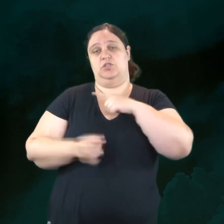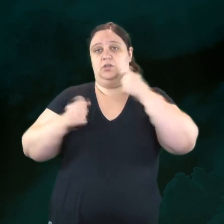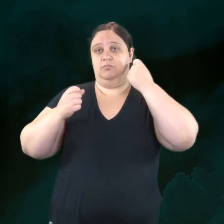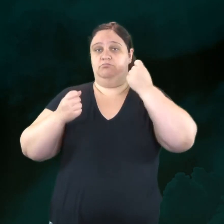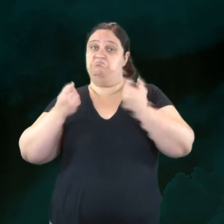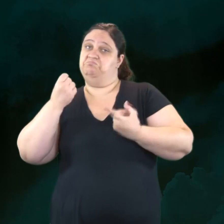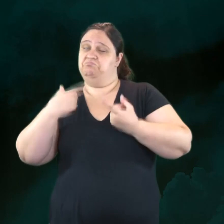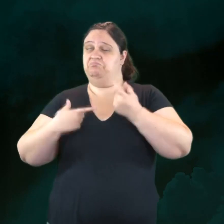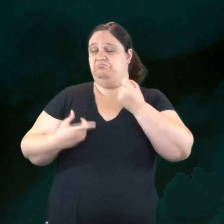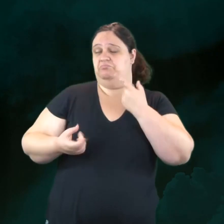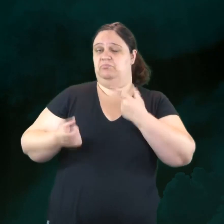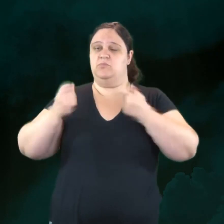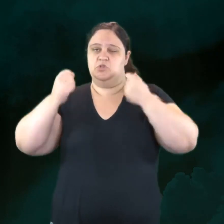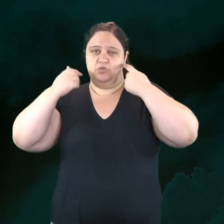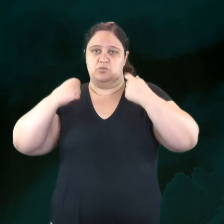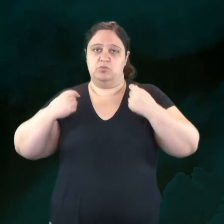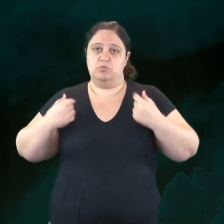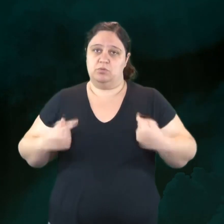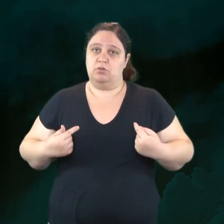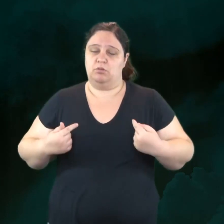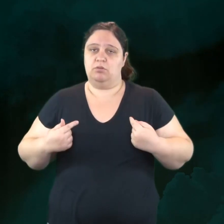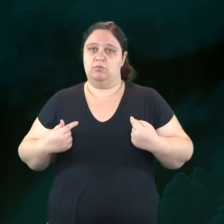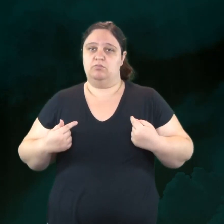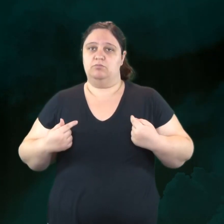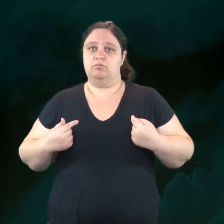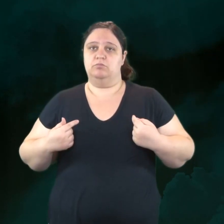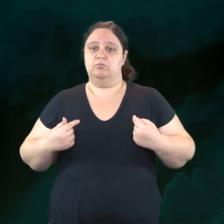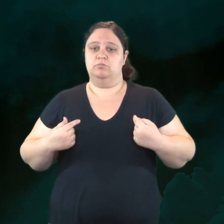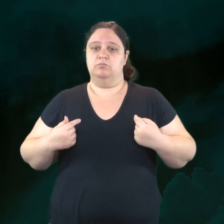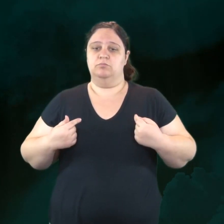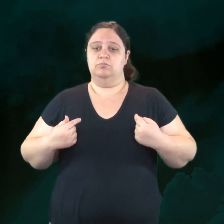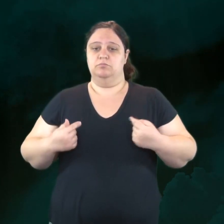que se converteram. Um desses judeus seria o